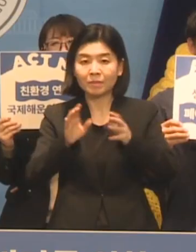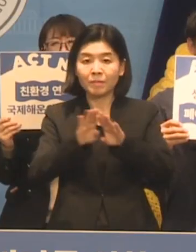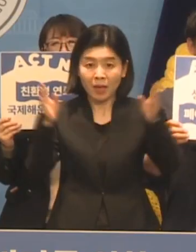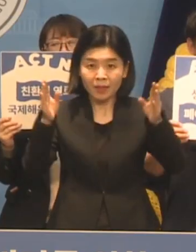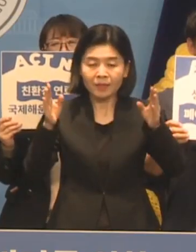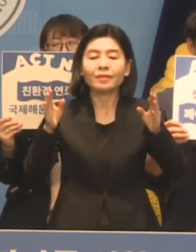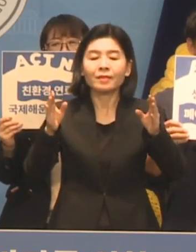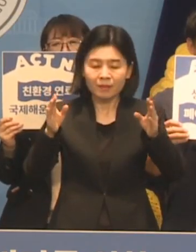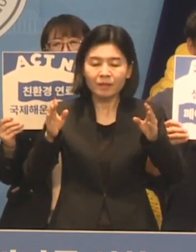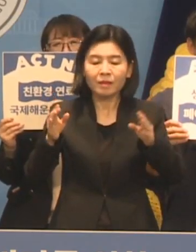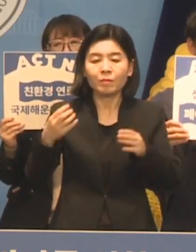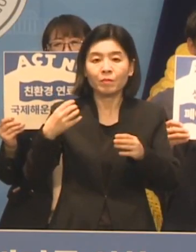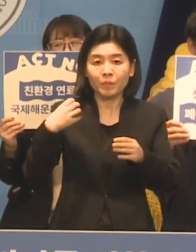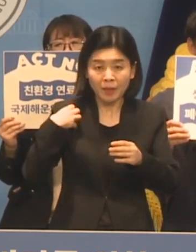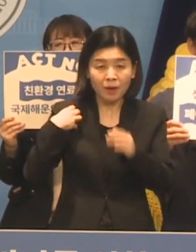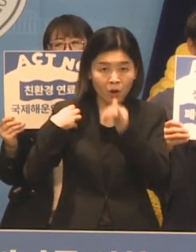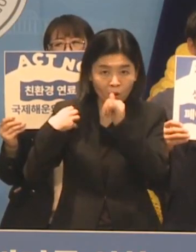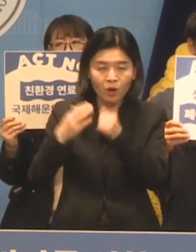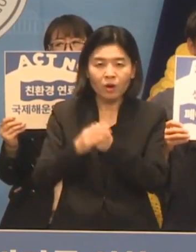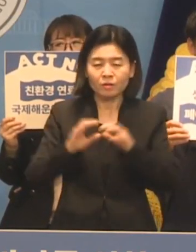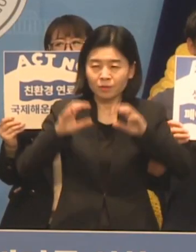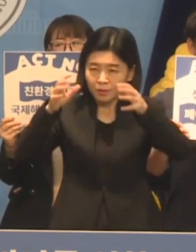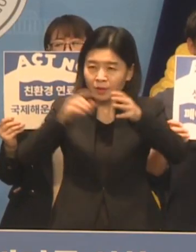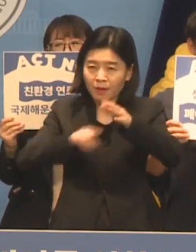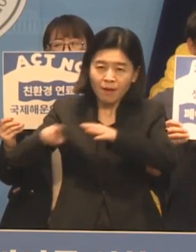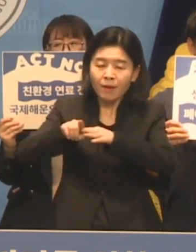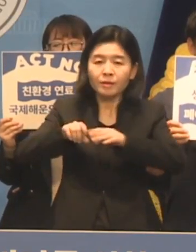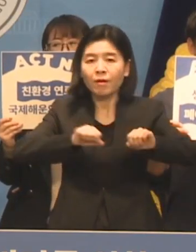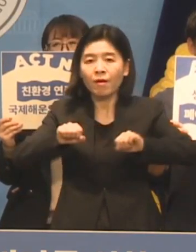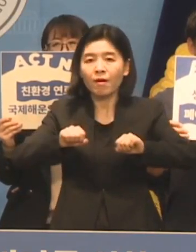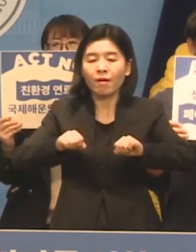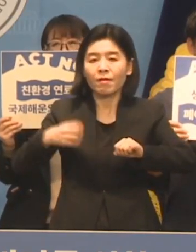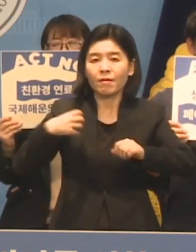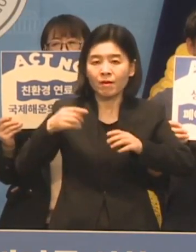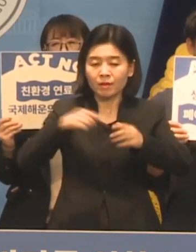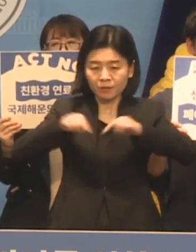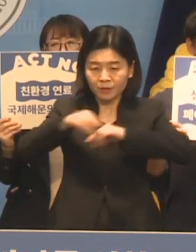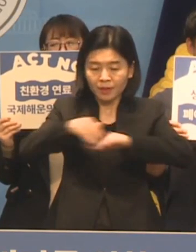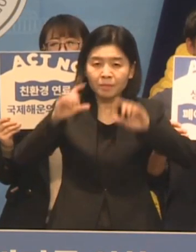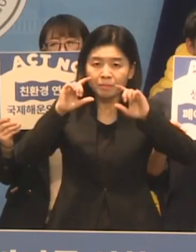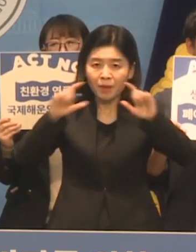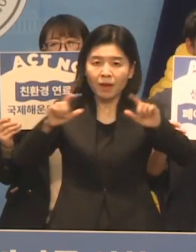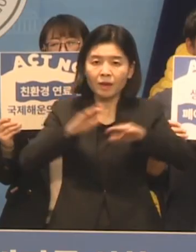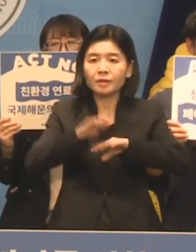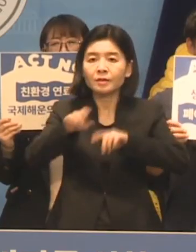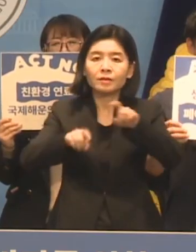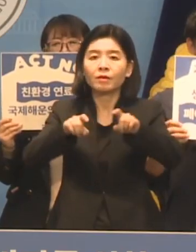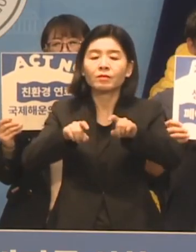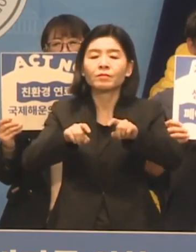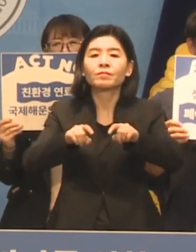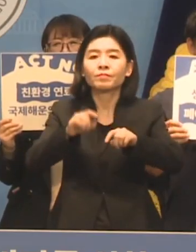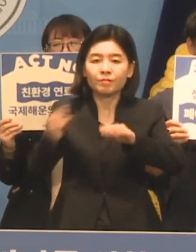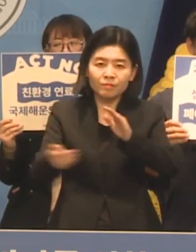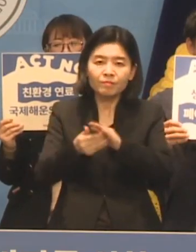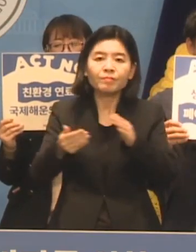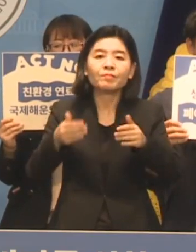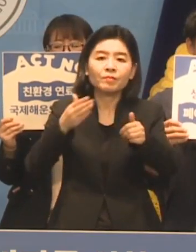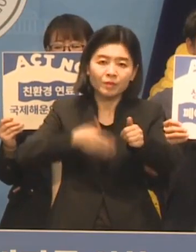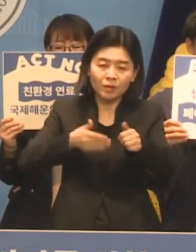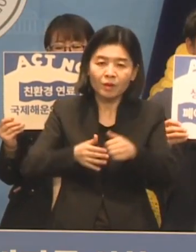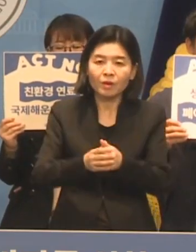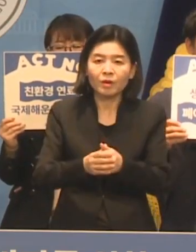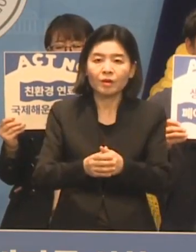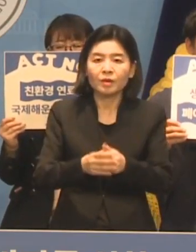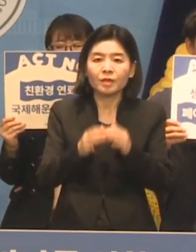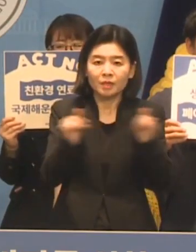국제사회의 일원으로서 해양 정책에 대해 책임 있는 정책 선언과 이행을 이어가야 합니다. 국회와 시민사회는 4개